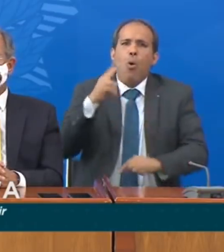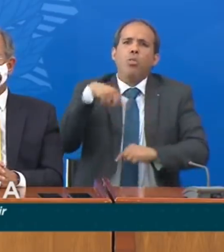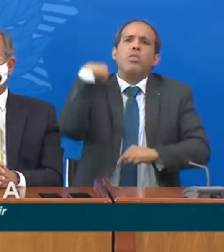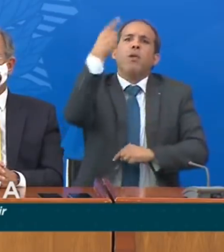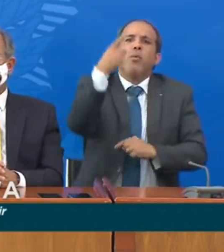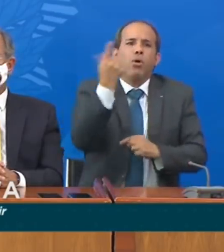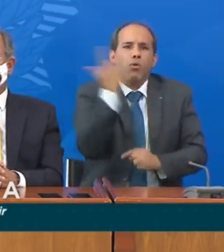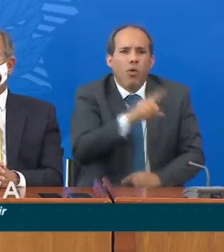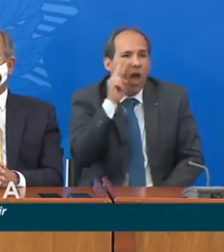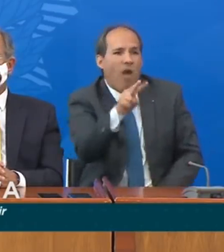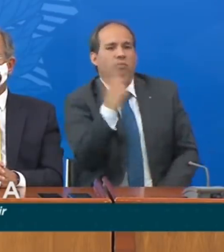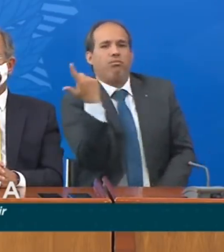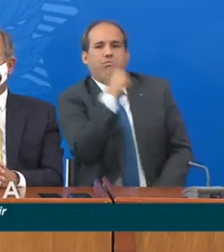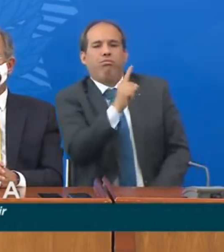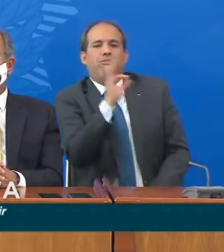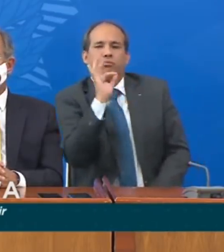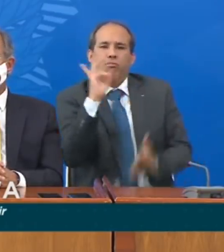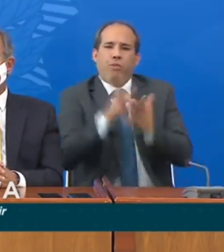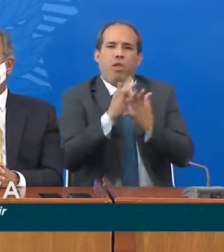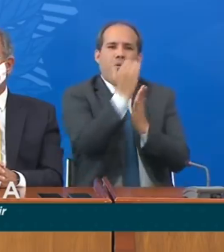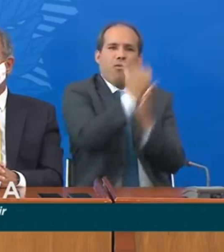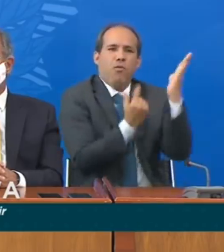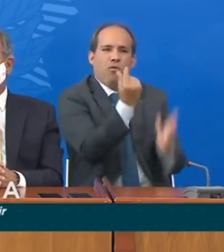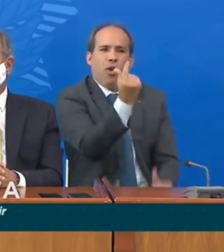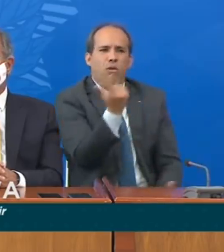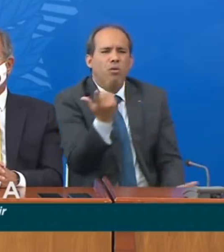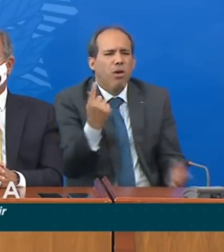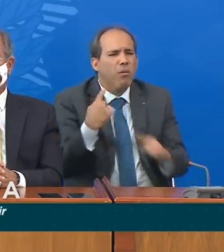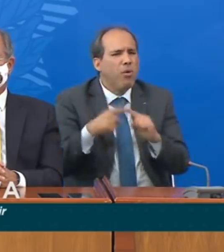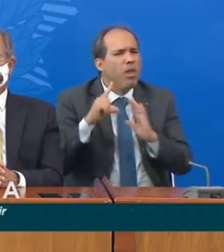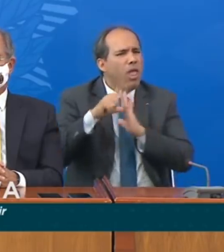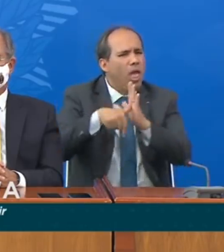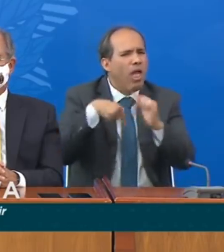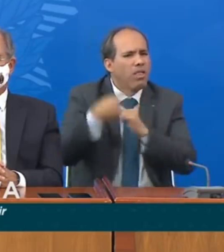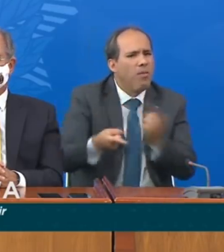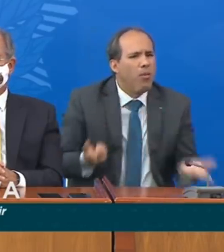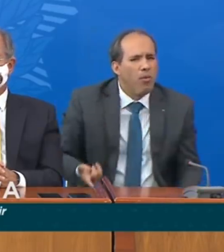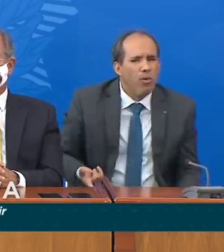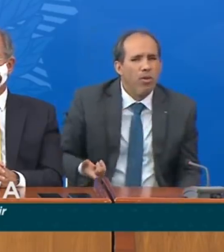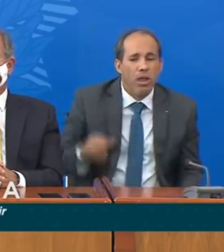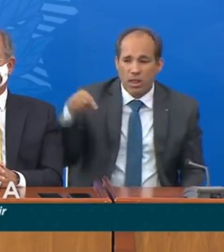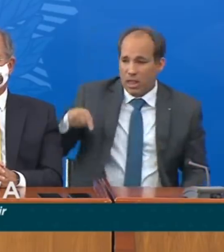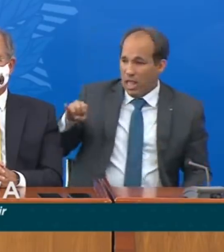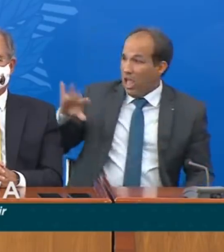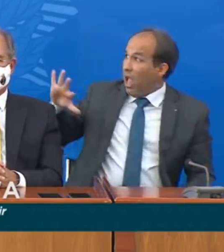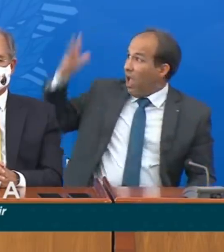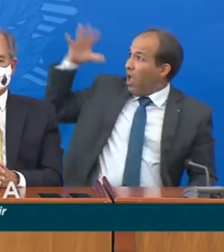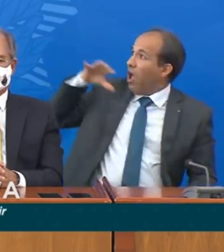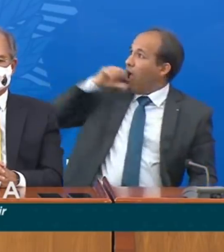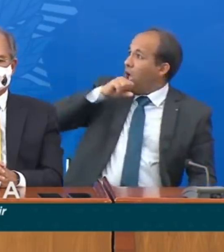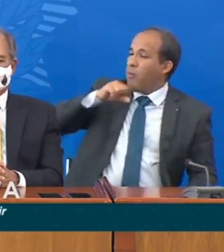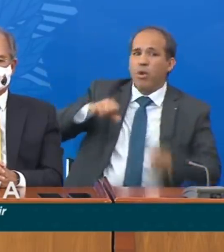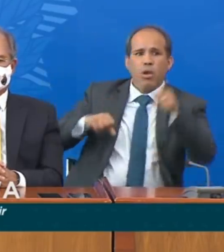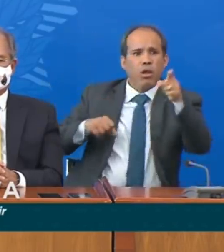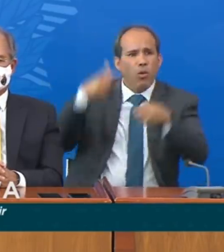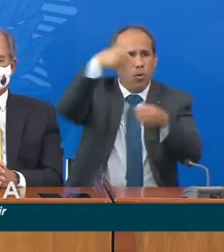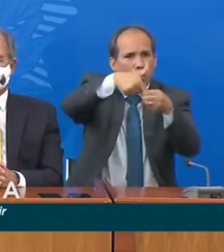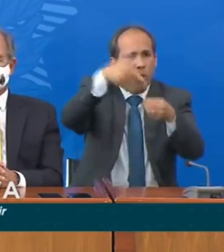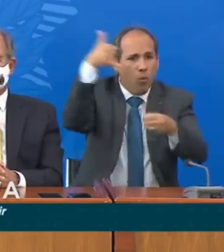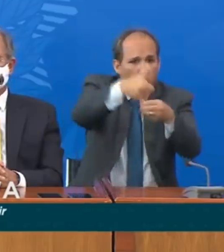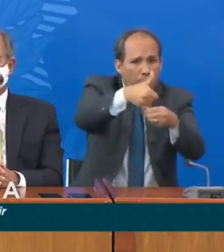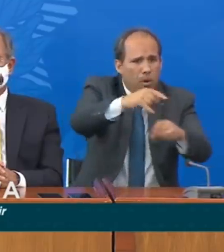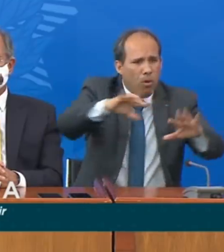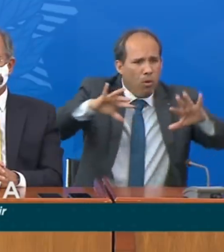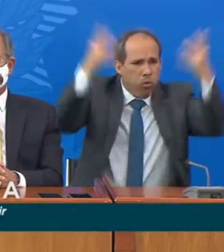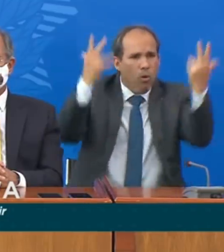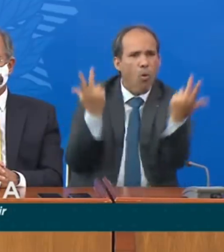posto. Ou então, quando você aumentava aqui, rapidamente era aumentado na bomba. Então,